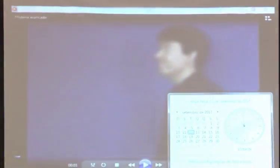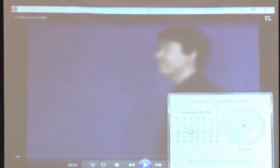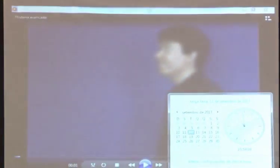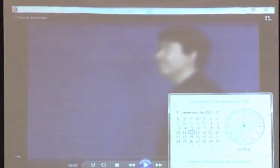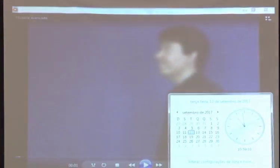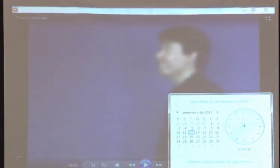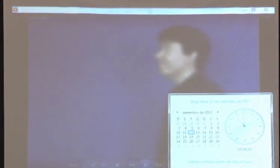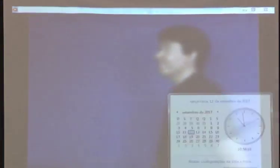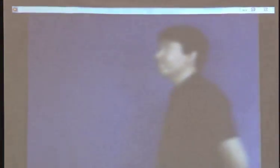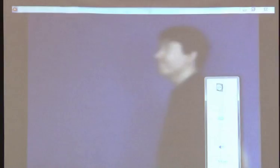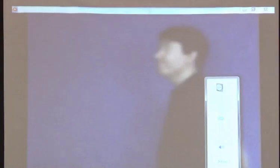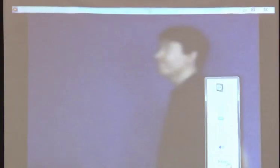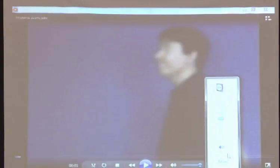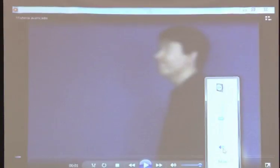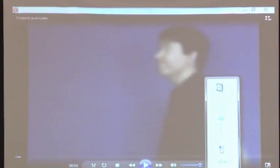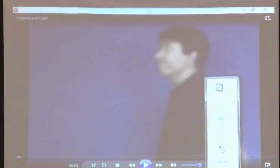esse a gente já tem que fazer sempre ao contrário.